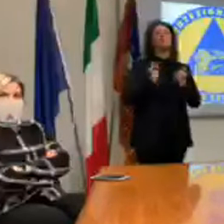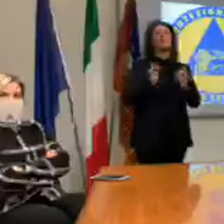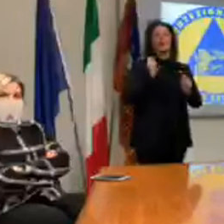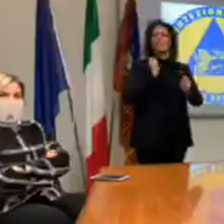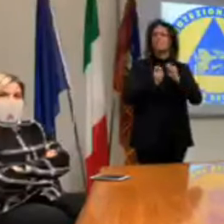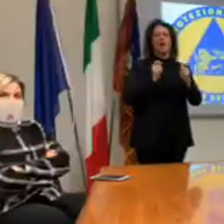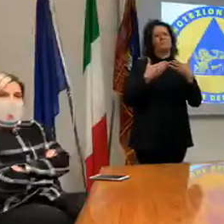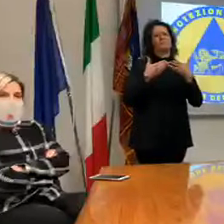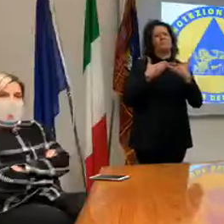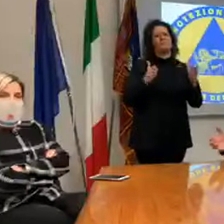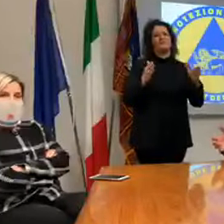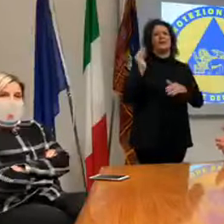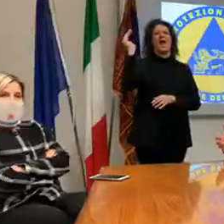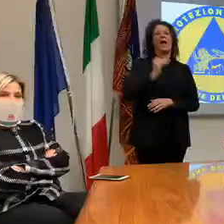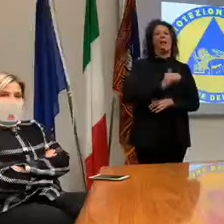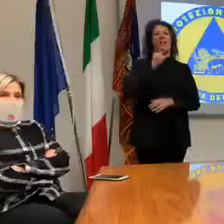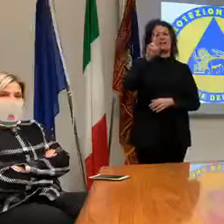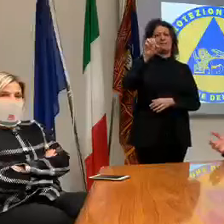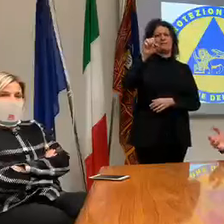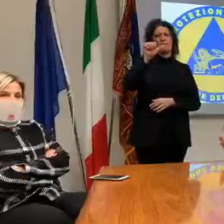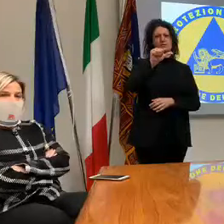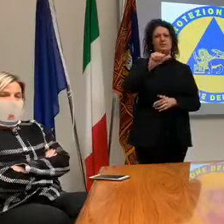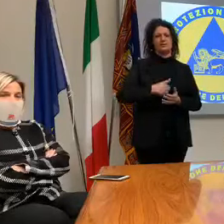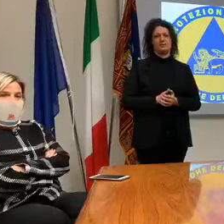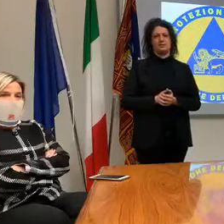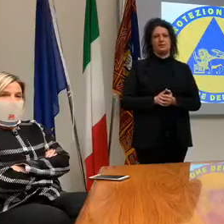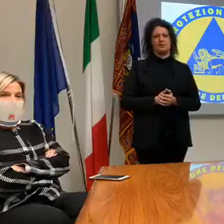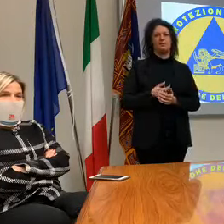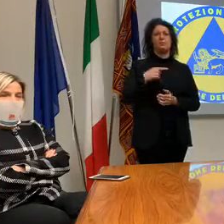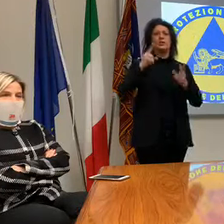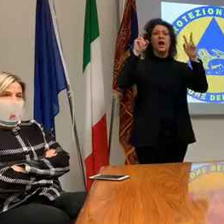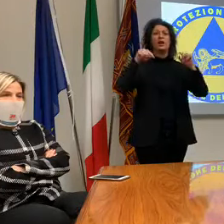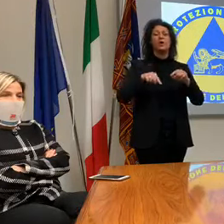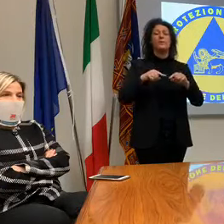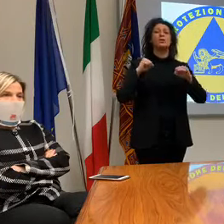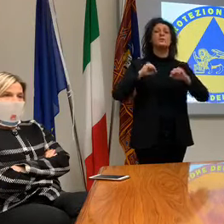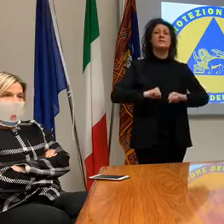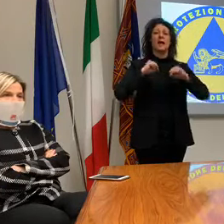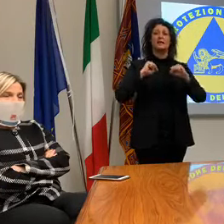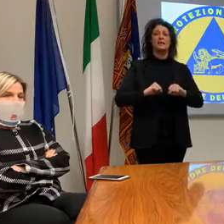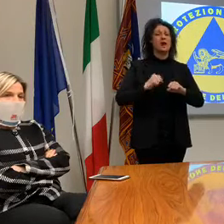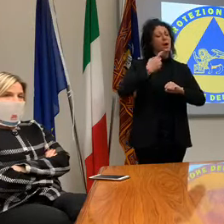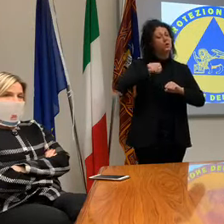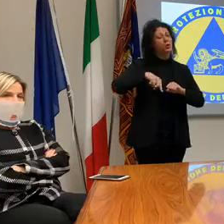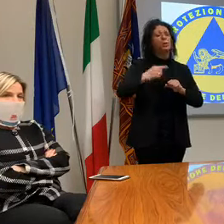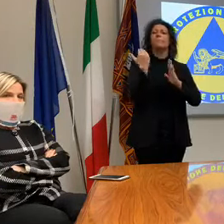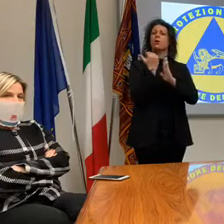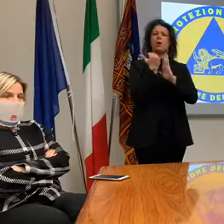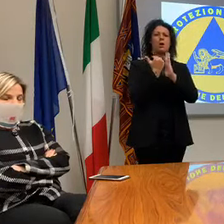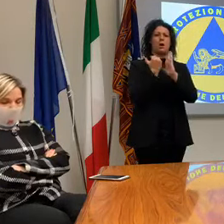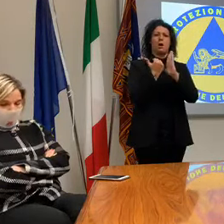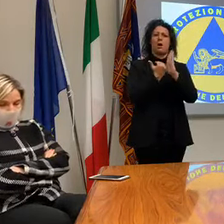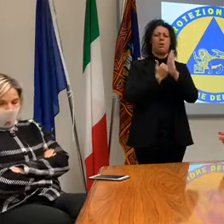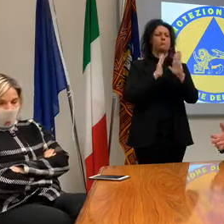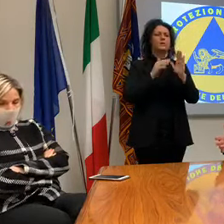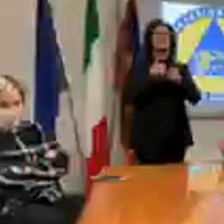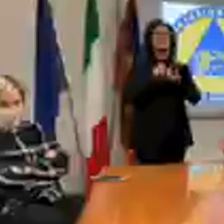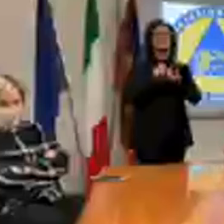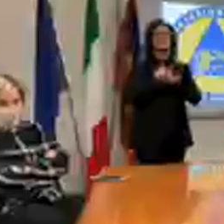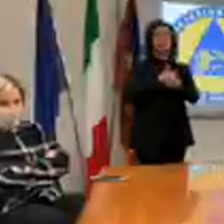programma, siamo in linea, siccome si parla di sanità, permettetemi di dirlo, siamo in linea con il programma, andiamo a realizzare quello che dovrà essere il